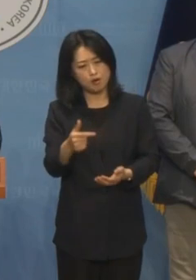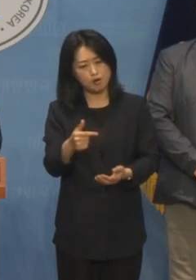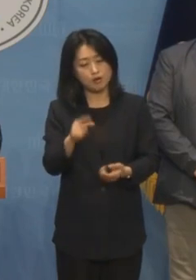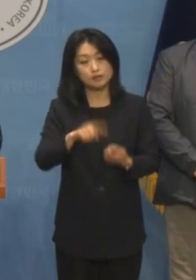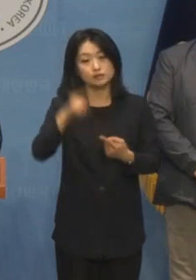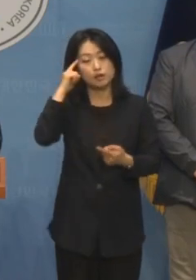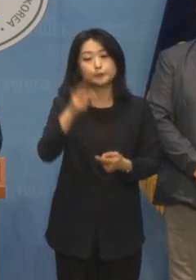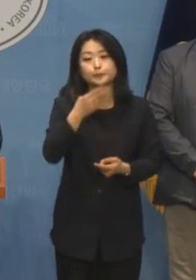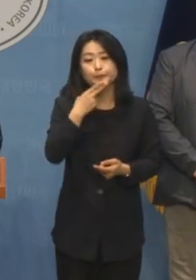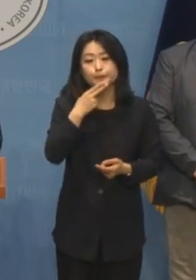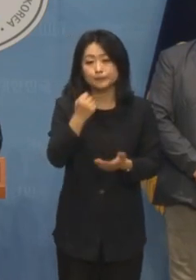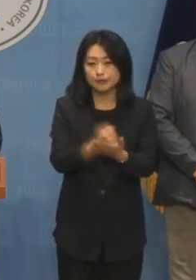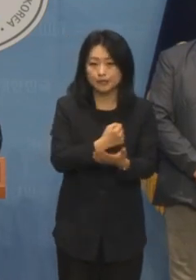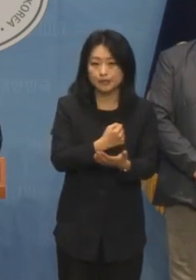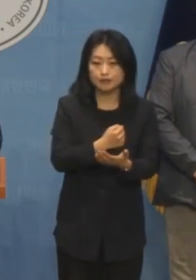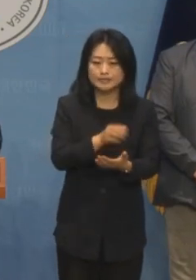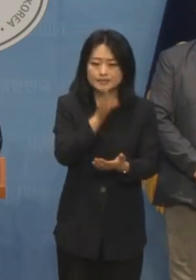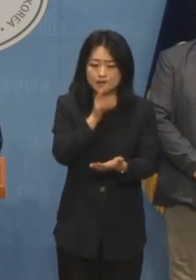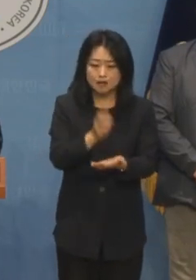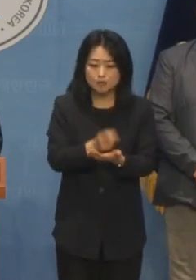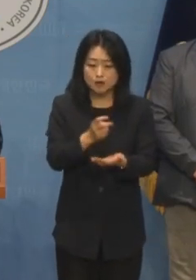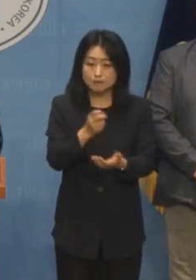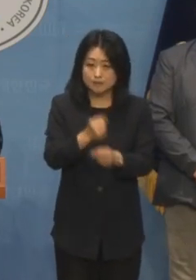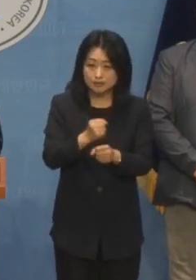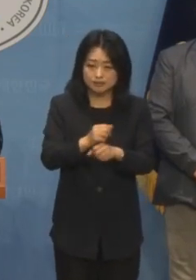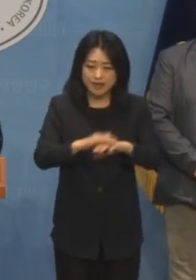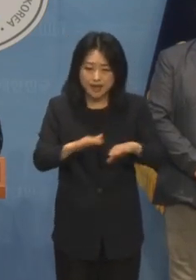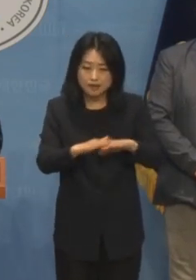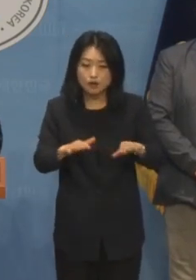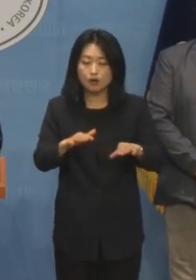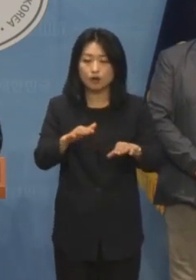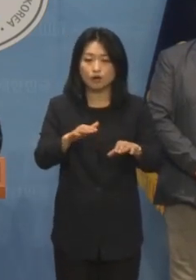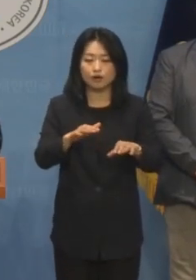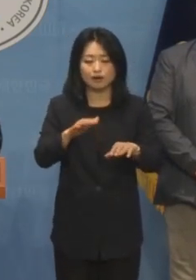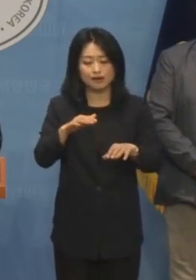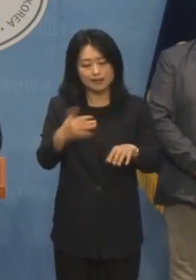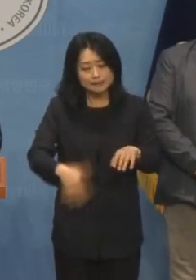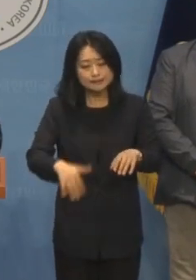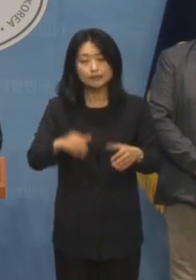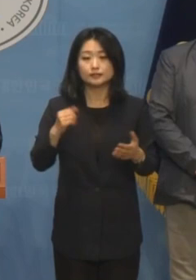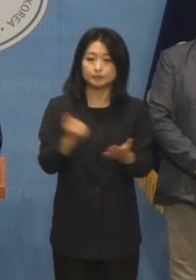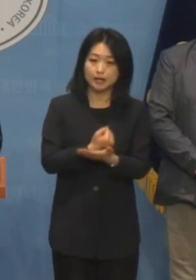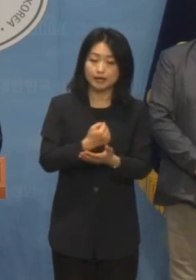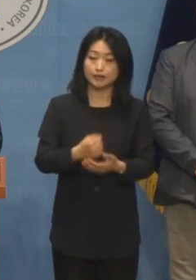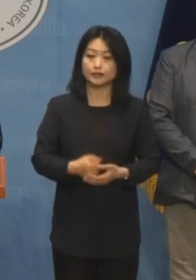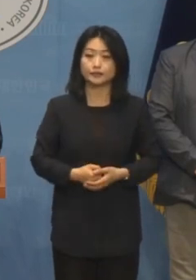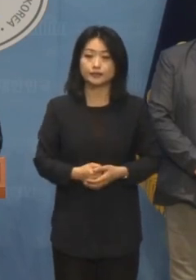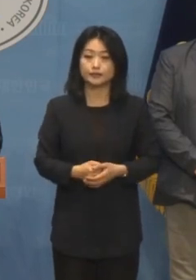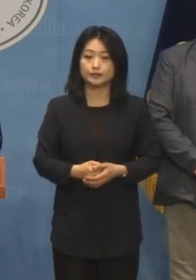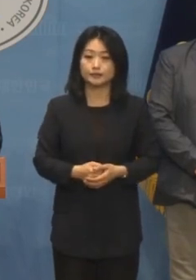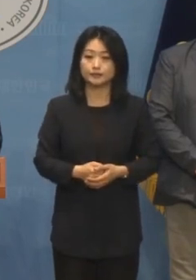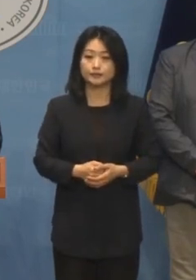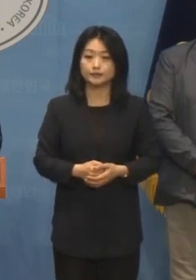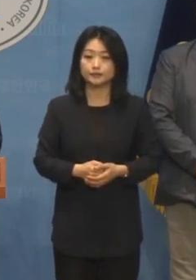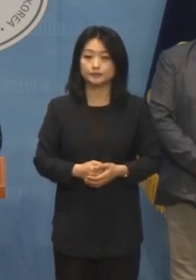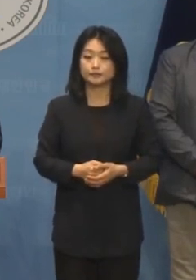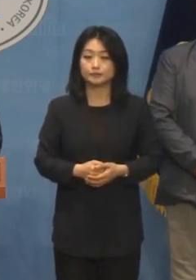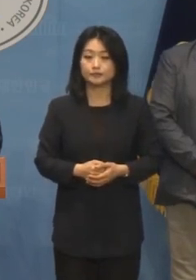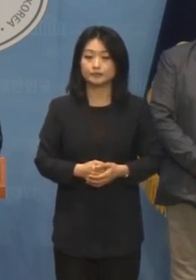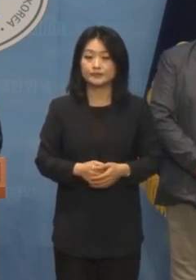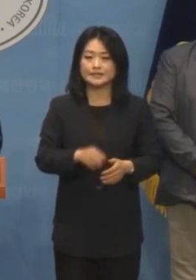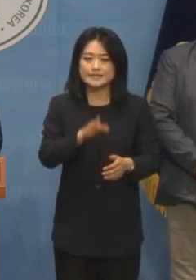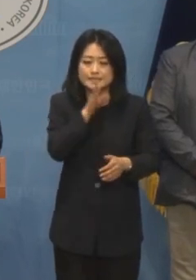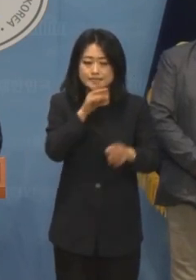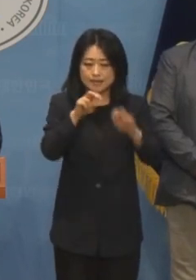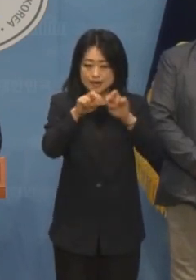못하고 실질적인 대책 마련에 소홀했음을 보여주고 있습니다. 국회는 수사기관 입장에서 실체적